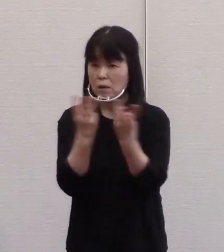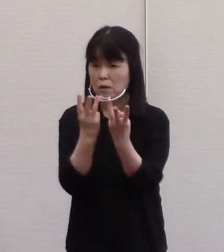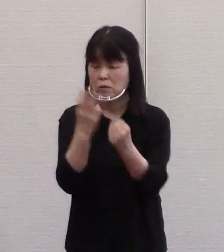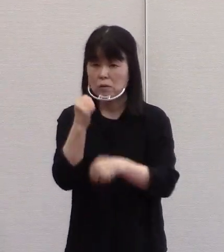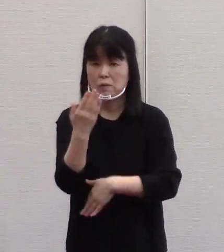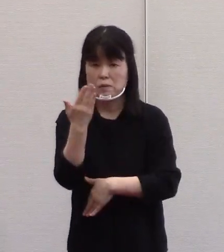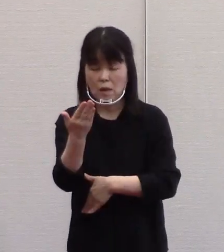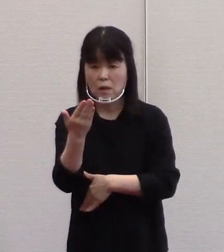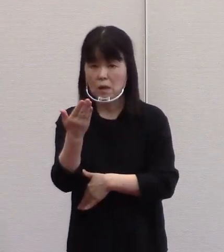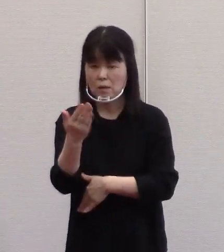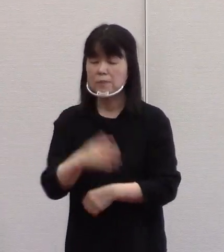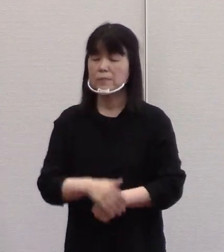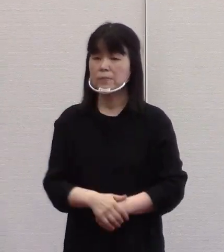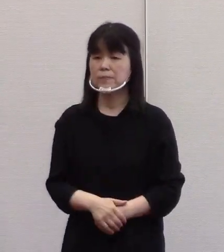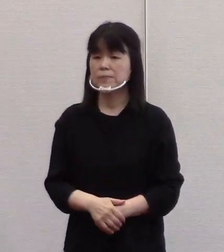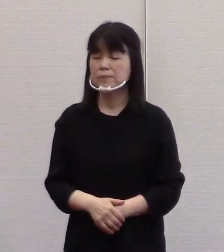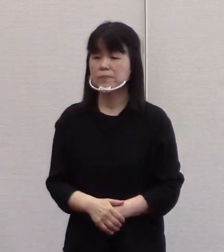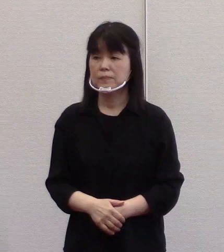何か聞いてる。